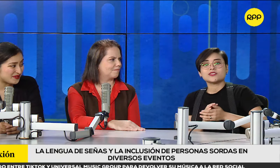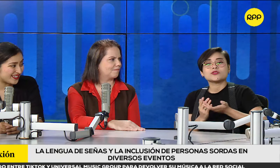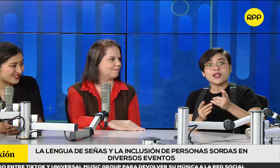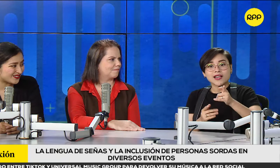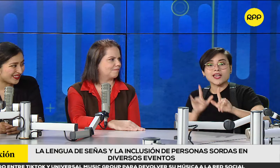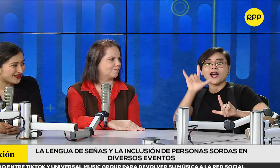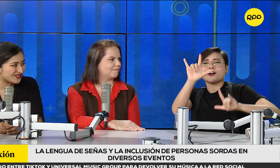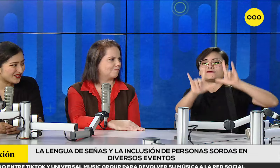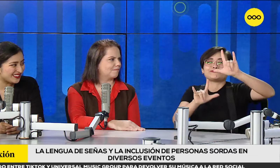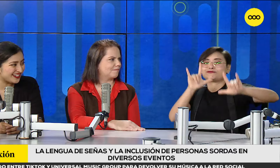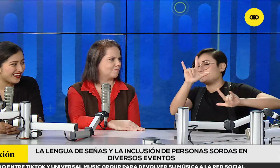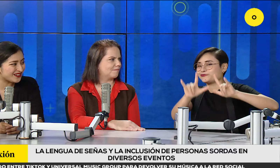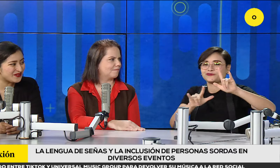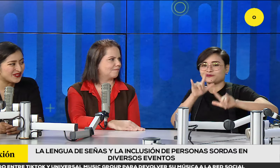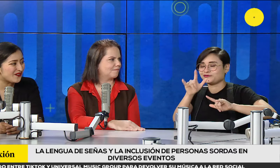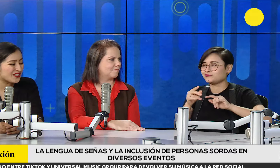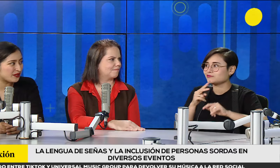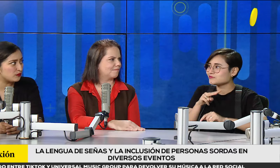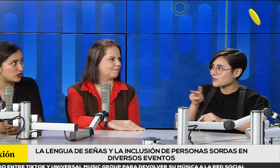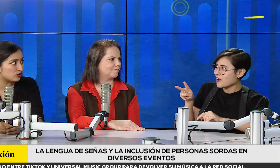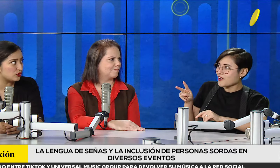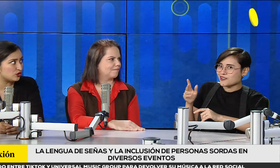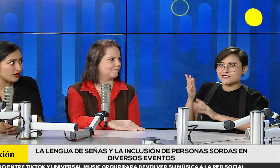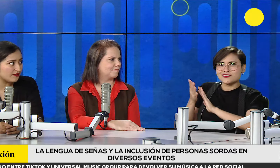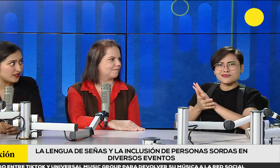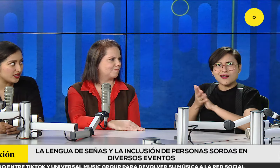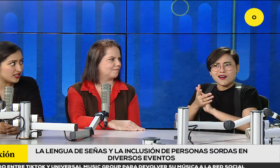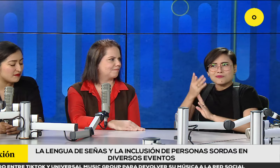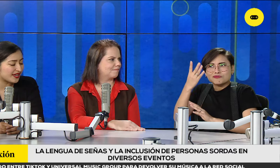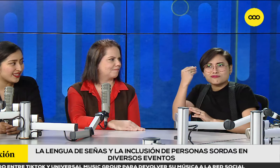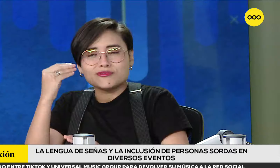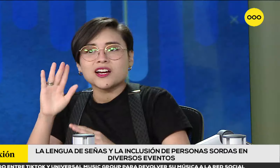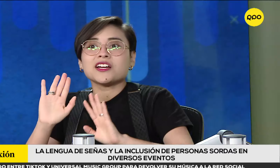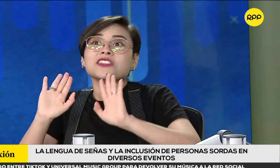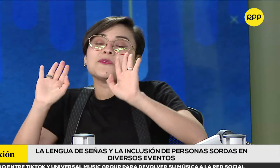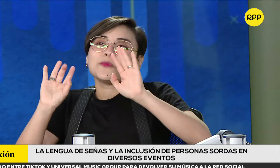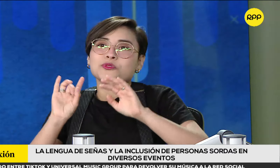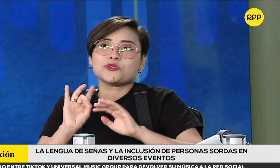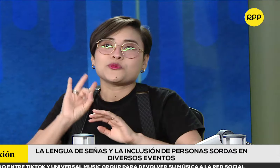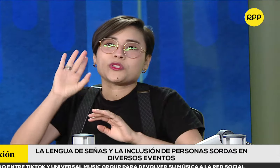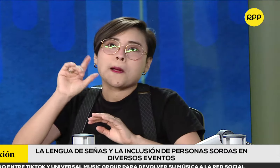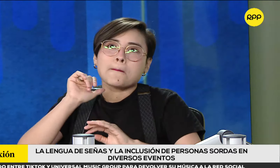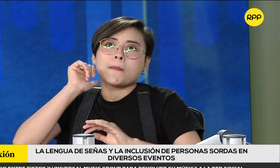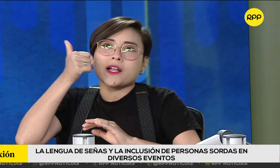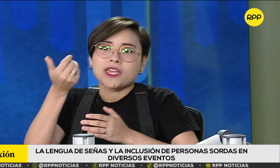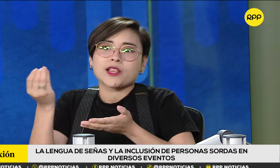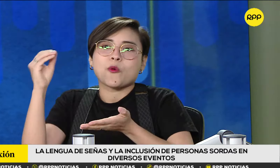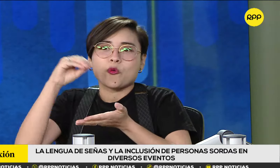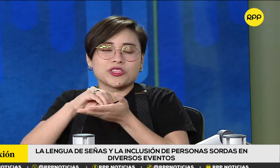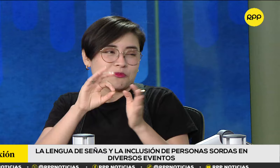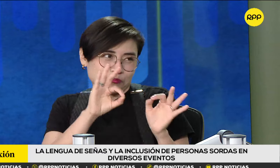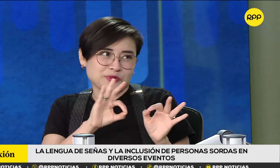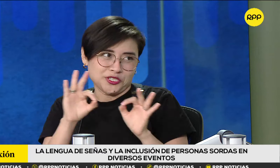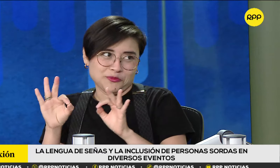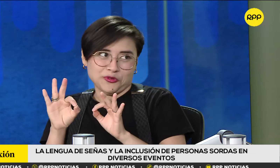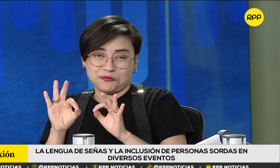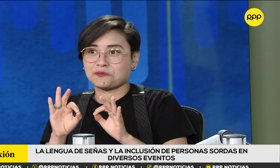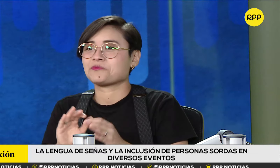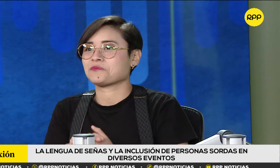comunidad sorda. Yo soy Daniela D'Arcourt y los quiero mucho. Yo la vi y me quedé impresionada. Yo la enseñé solo una vez y lo hizo. Tuvo dos